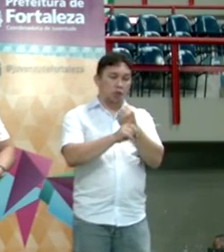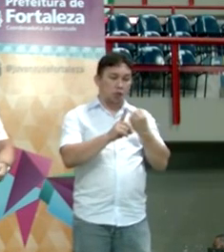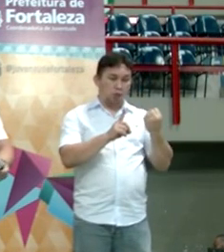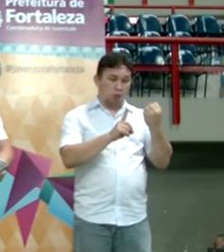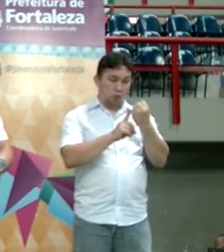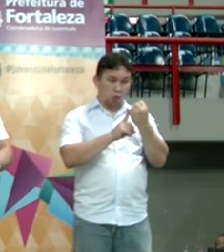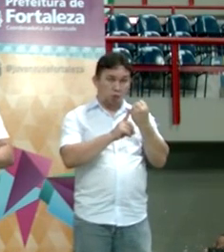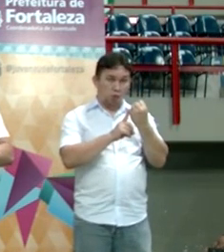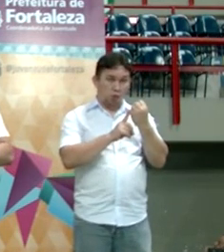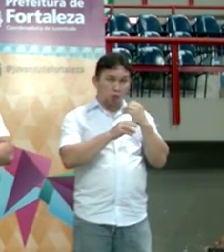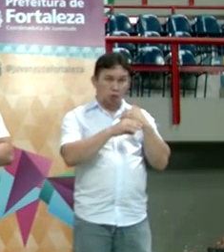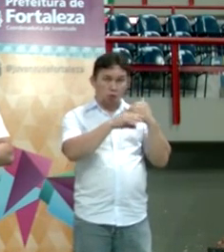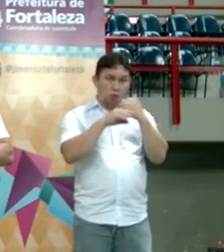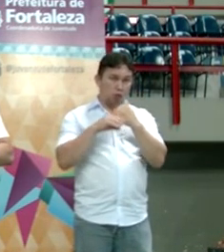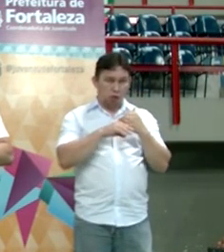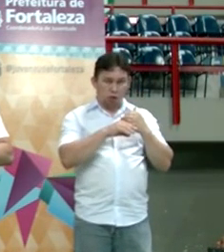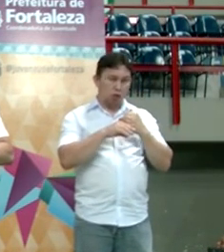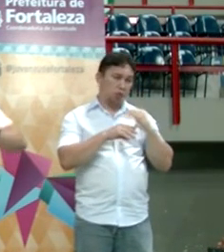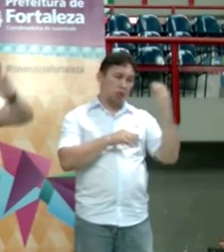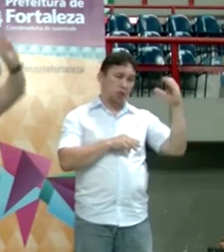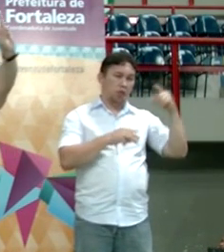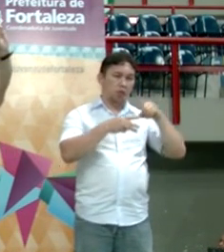científico. Nós temos quantos 3 socialismos?